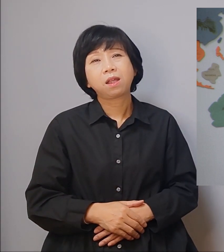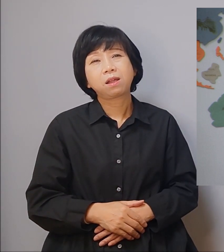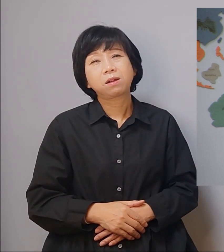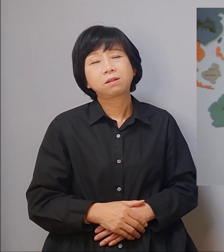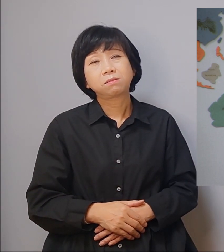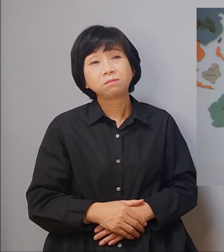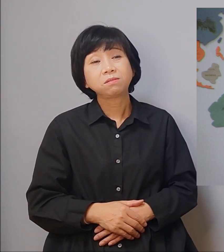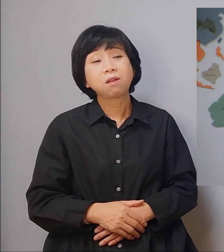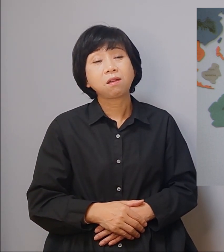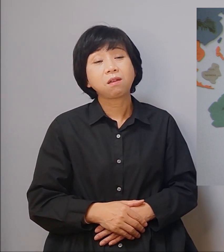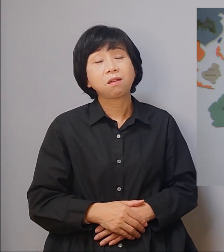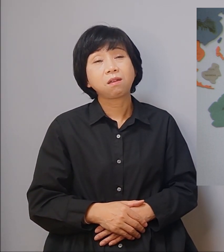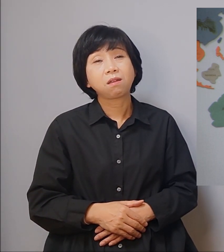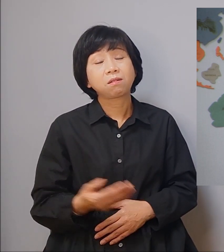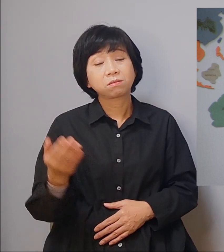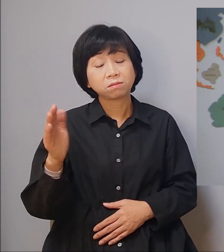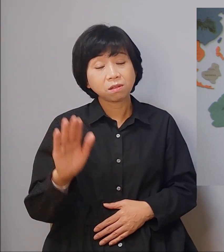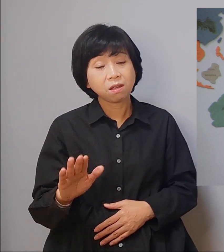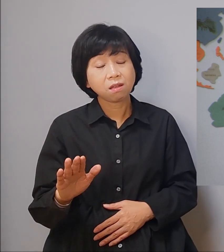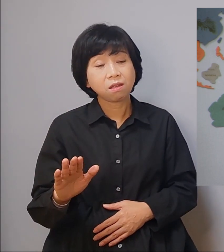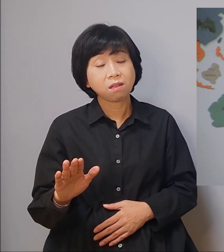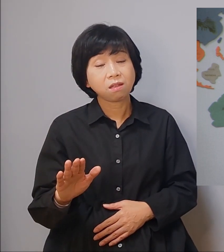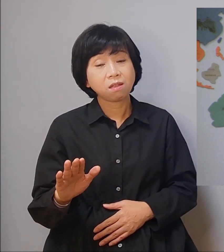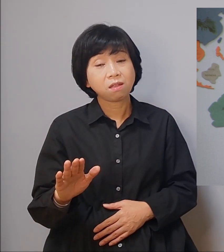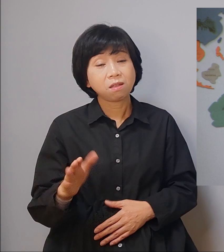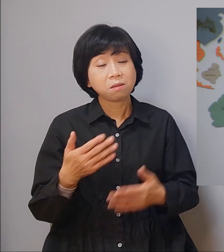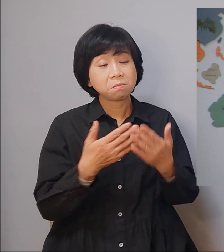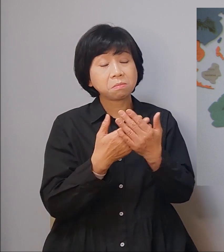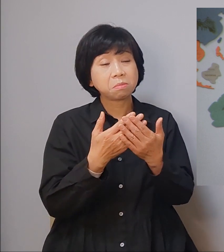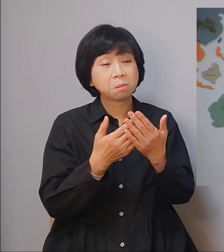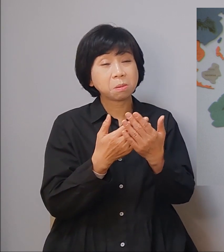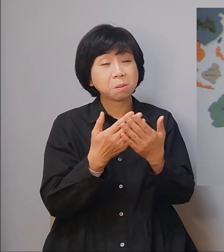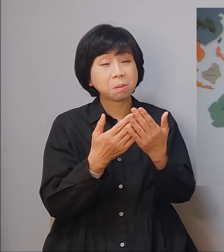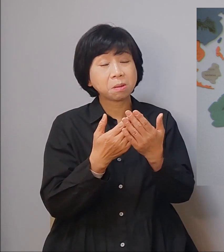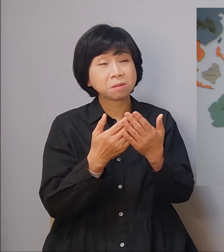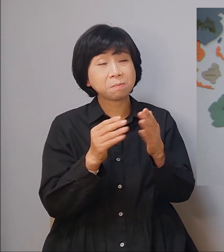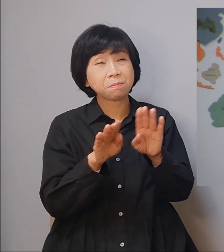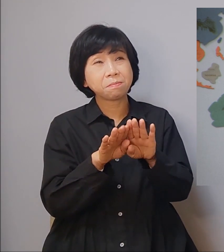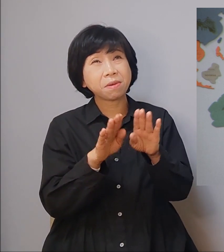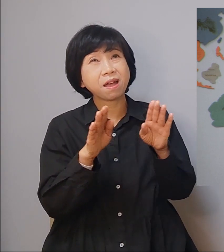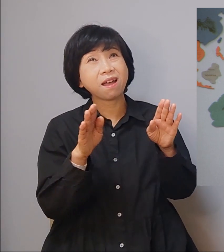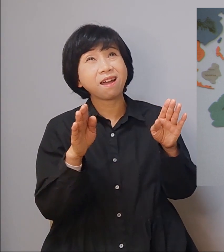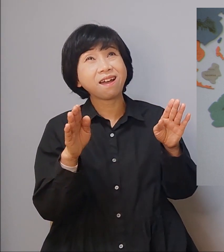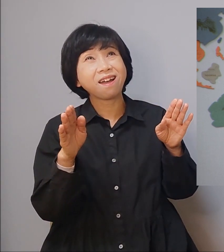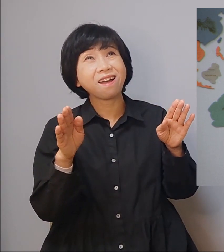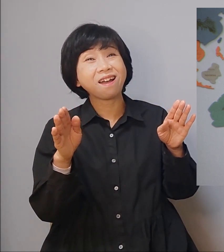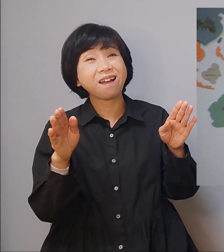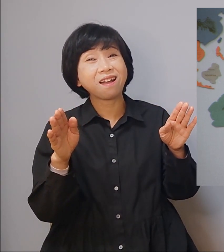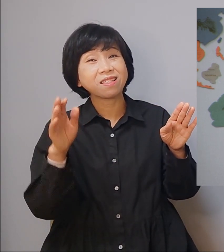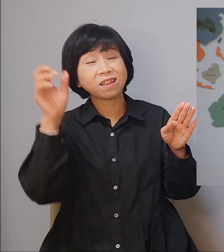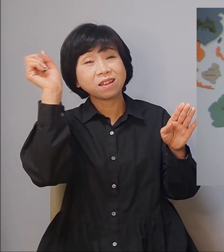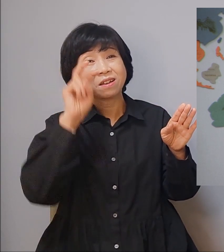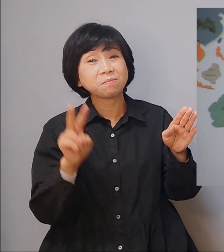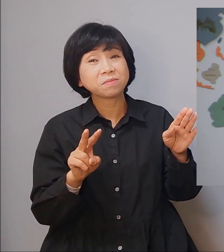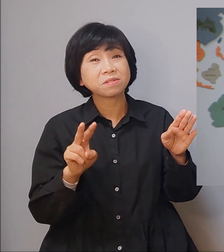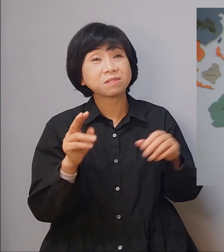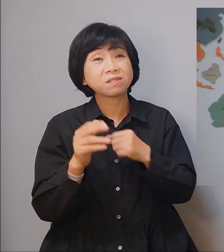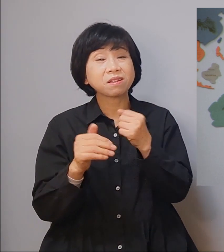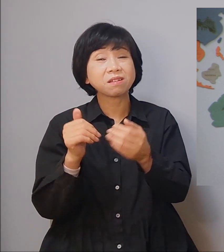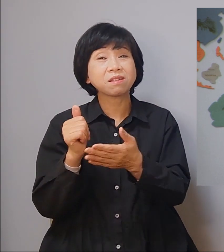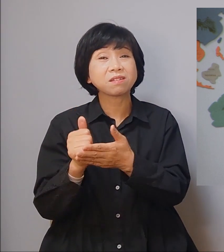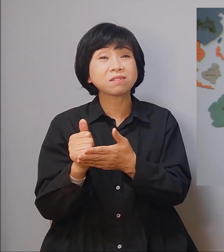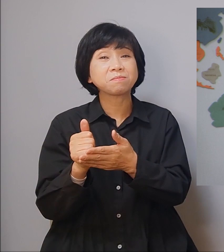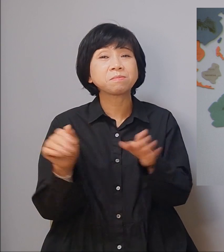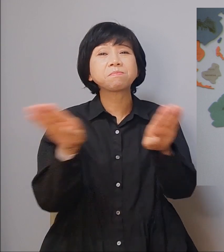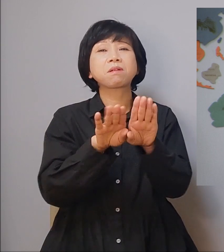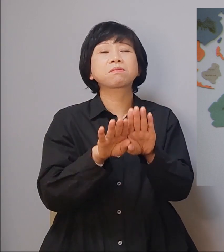탈출구가 보이긴 했는데, 흐릿하긴 했지만 보이긴 했는데, 갑자기 하나님이 그 기회의